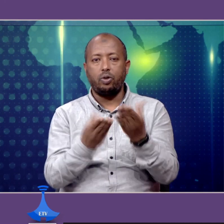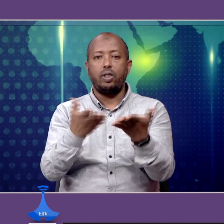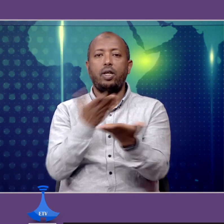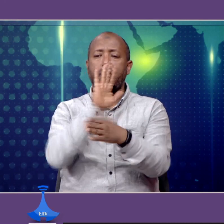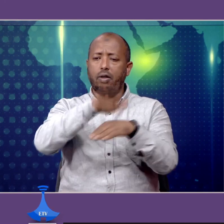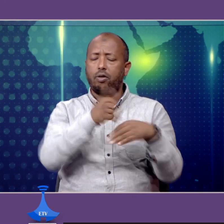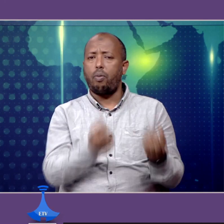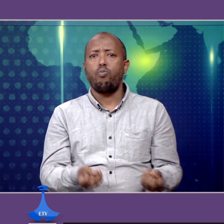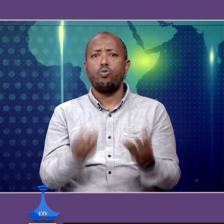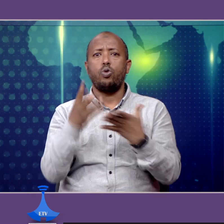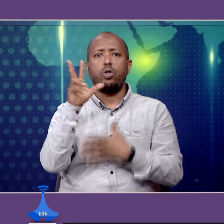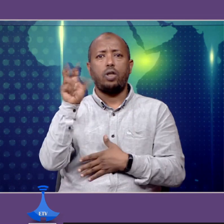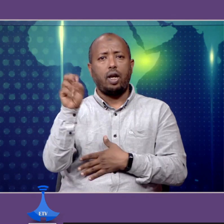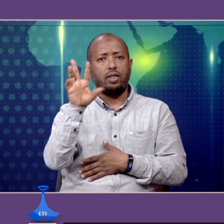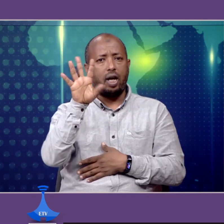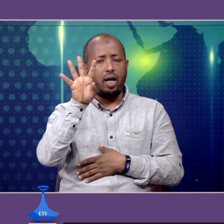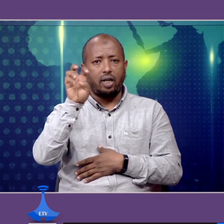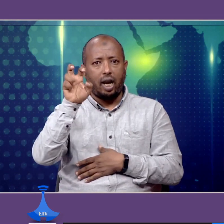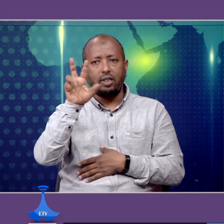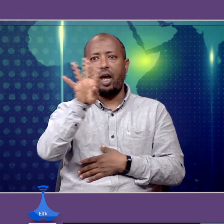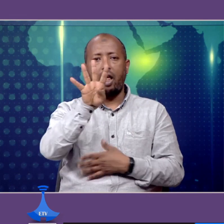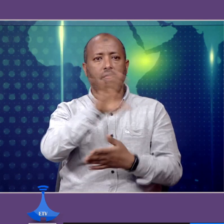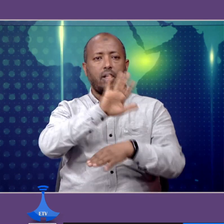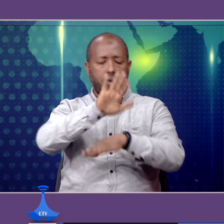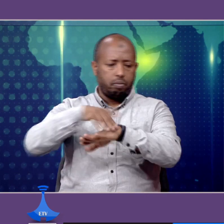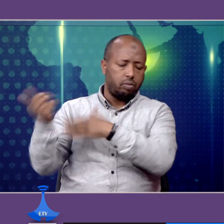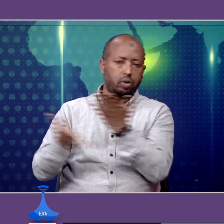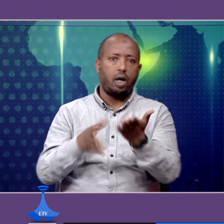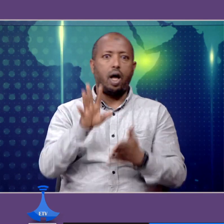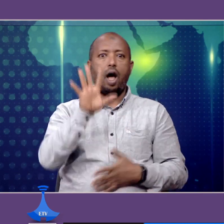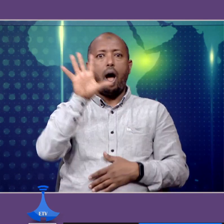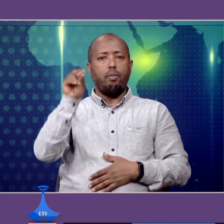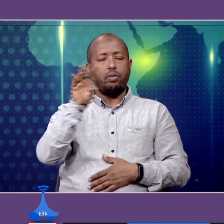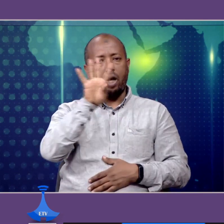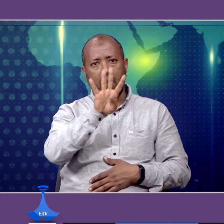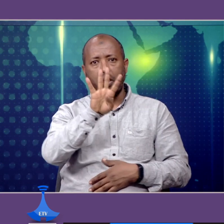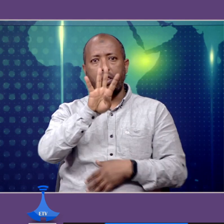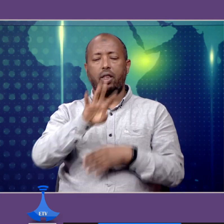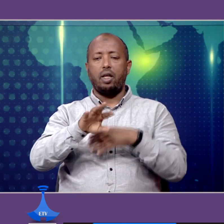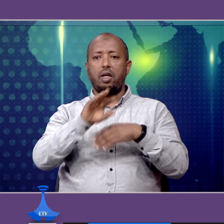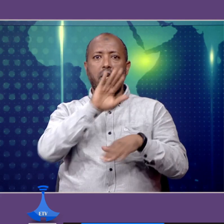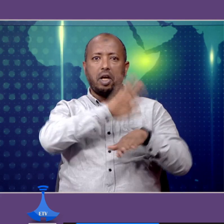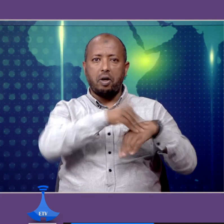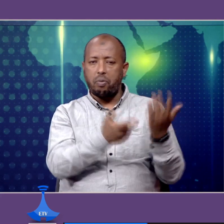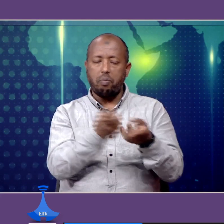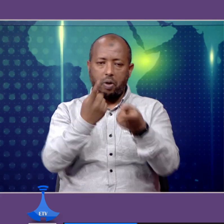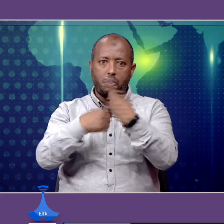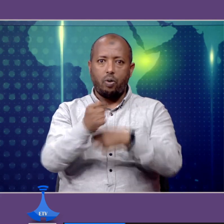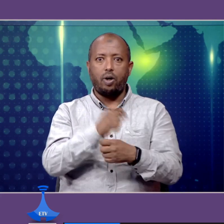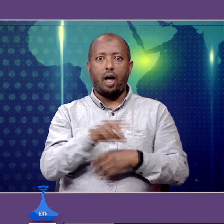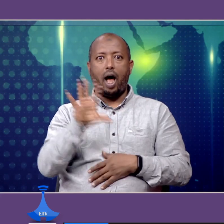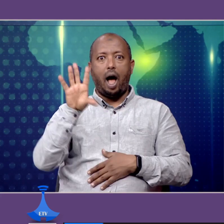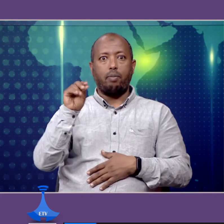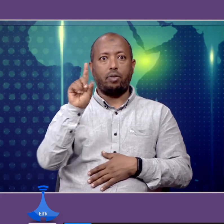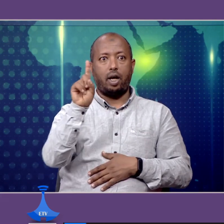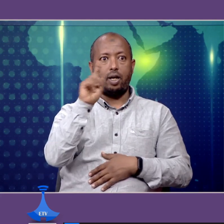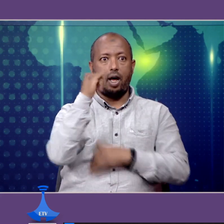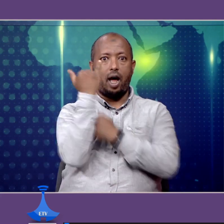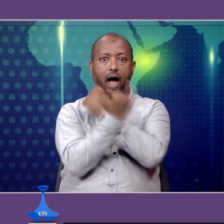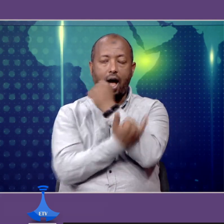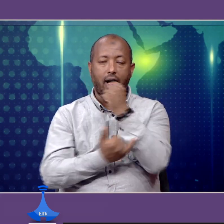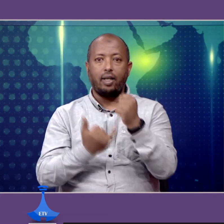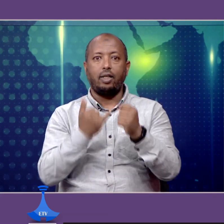አበባ የተገኙ ሲሆን 49 የአፍሪካ ሀገራት ልዑካኖችም ተሳትፈውበታል ብለዋል። የ31 ሀገራት በመሪ